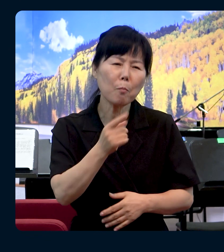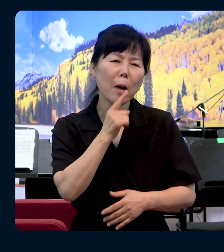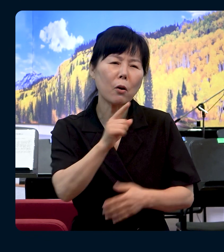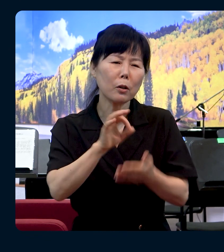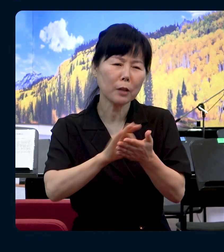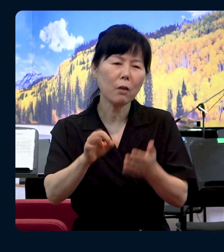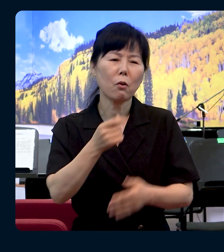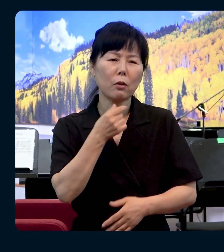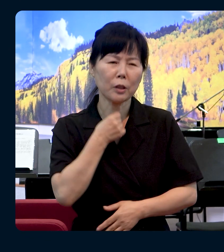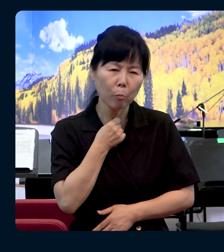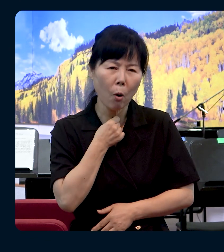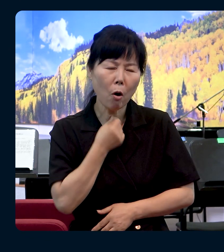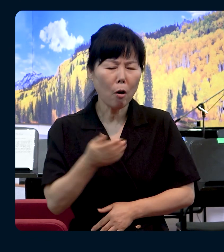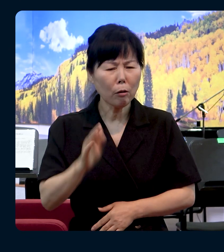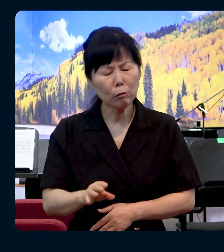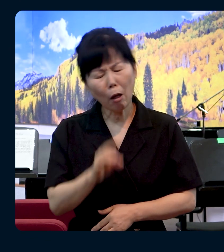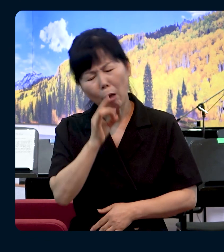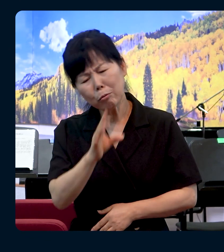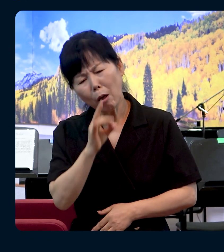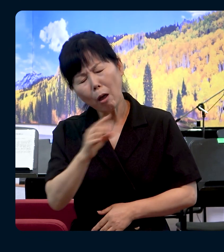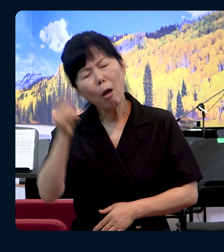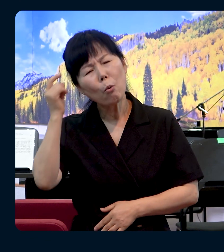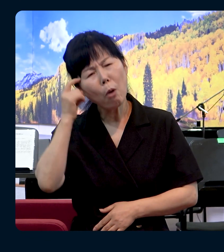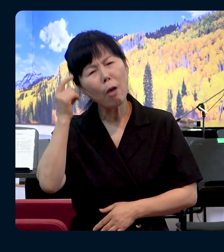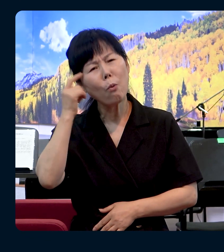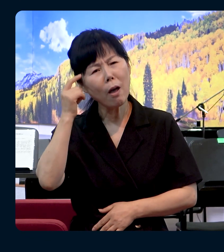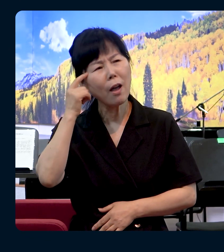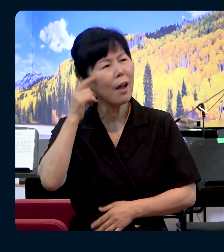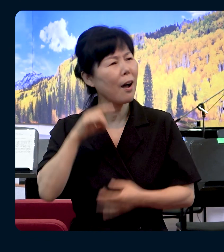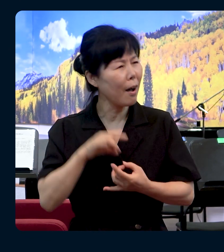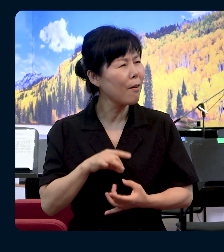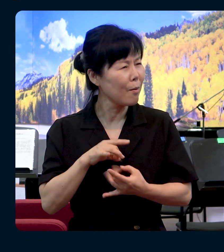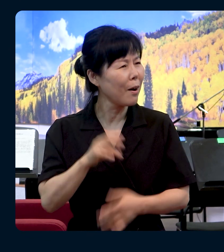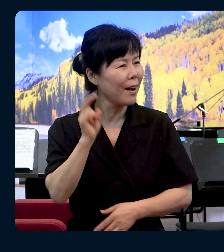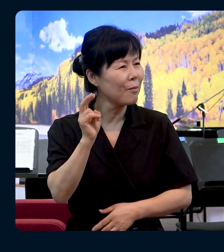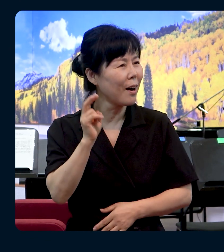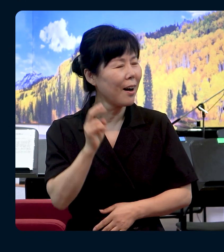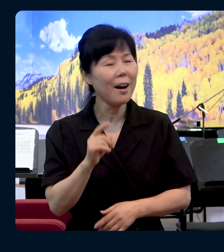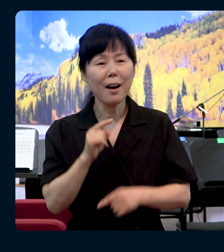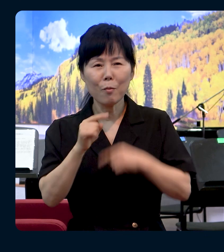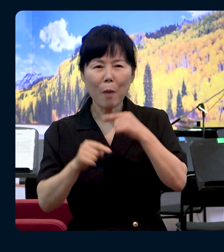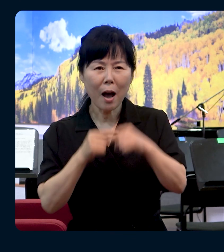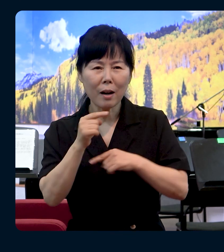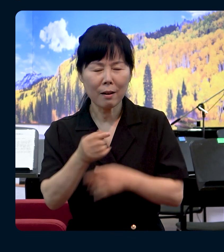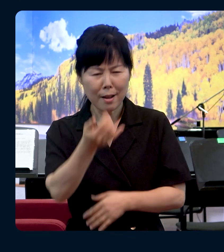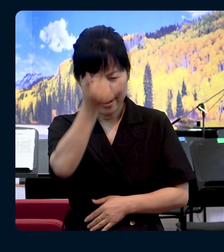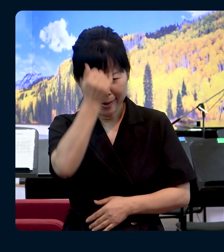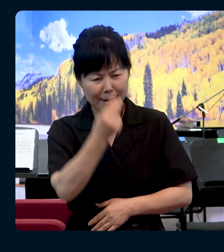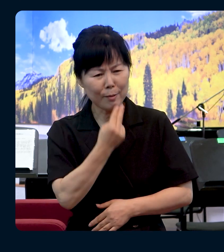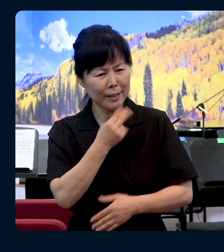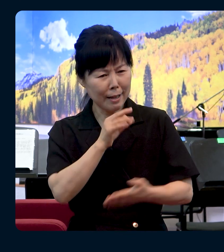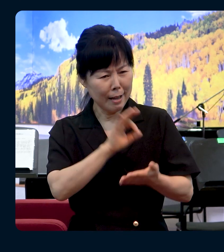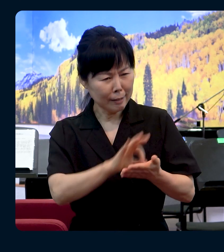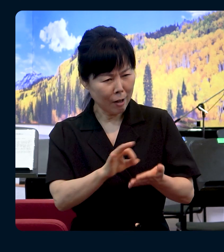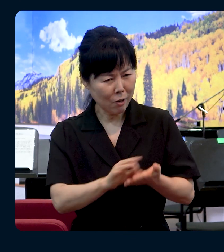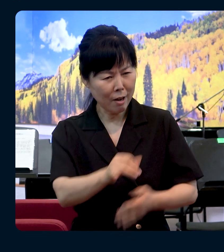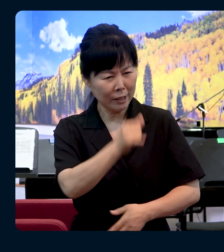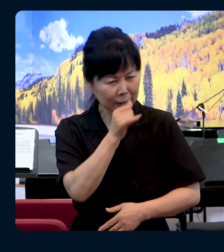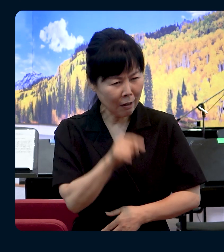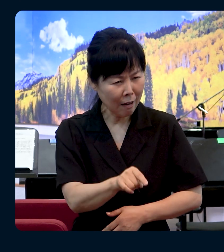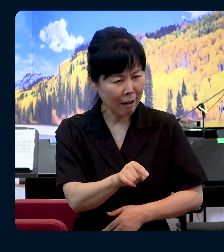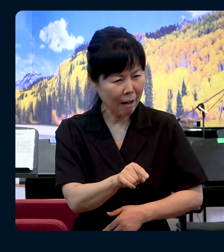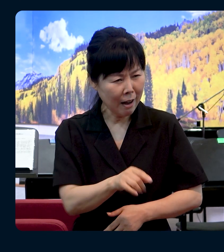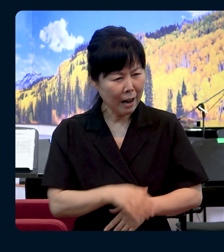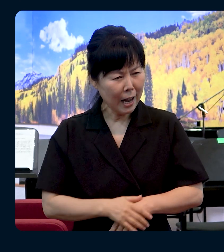안 됩니다. 그렇죠. 아니, 말을 정말 그따위로 하는 사람 가운데